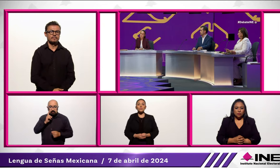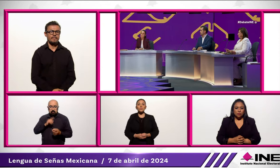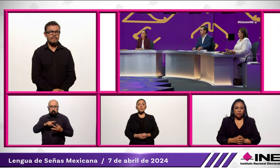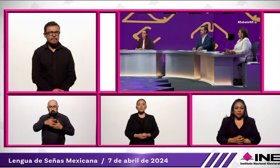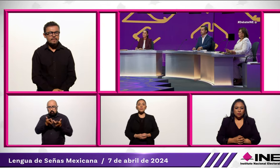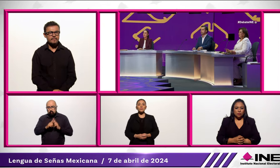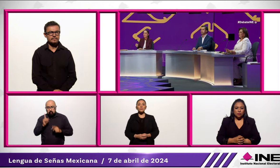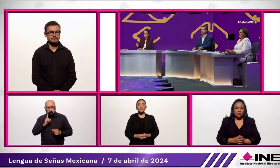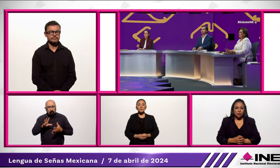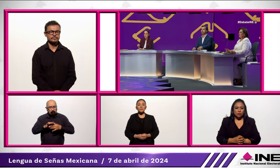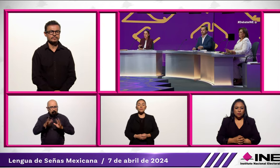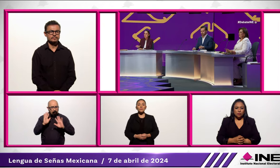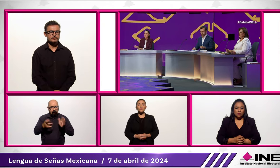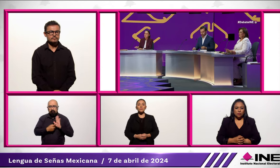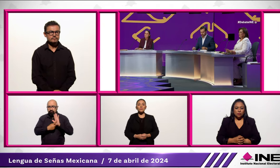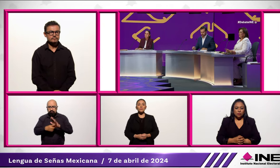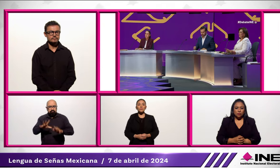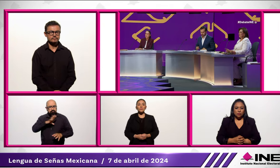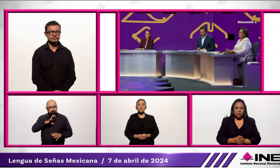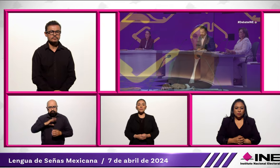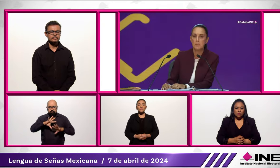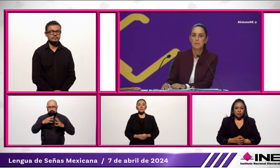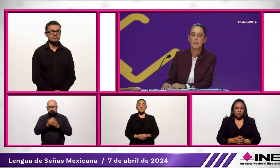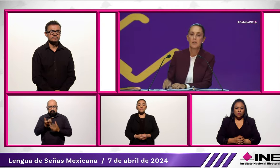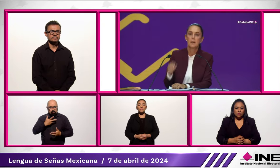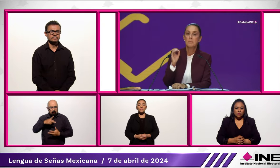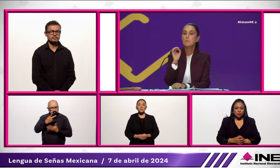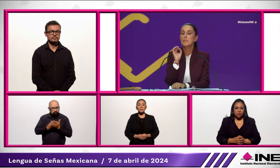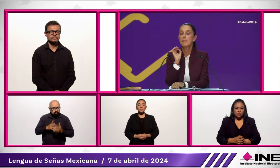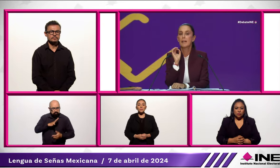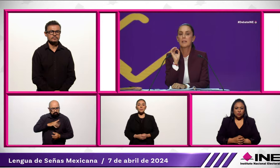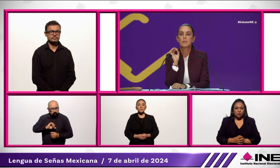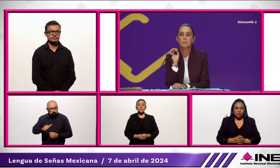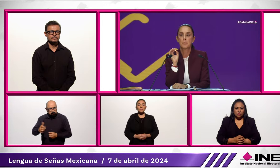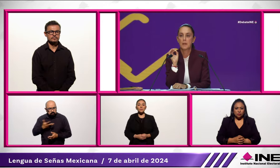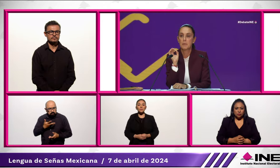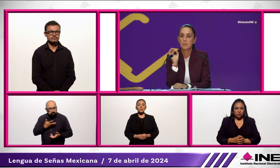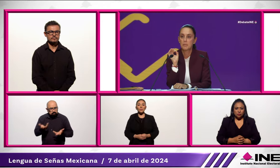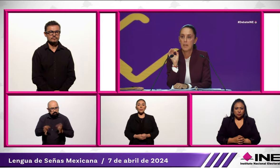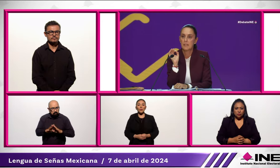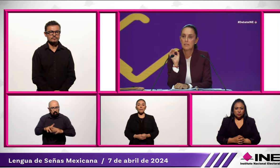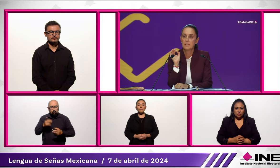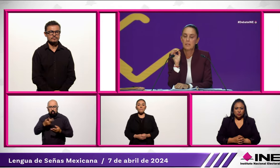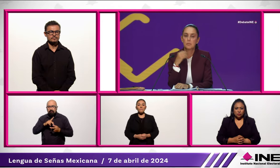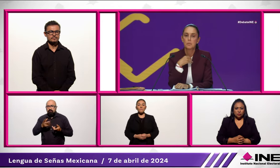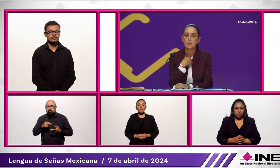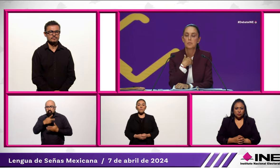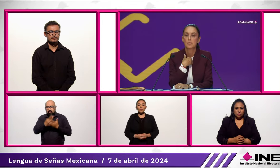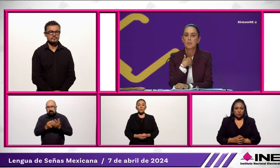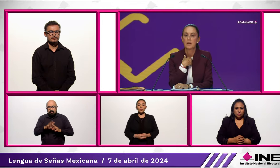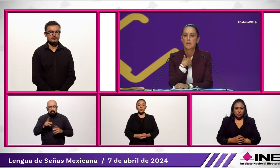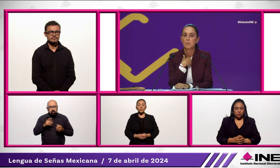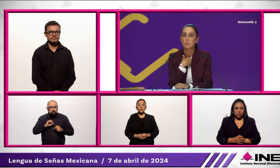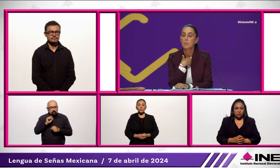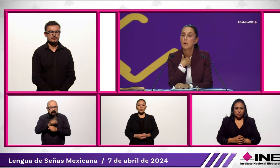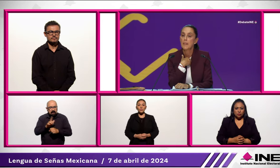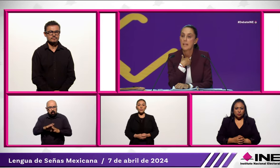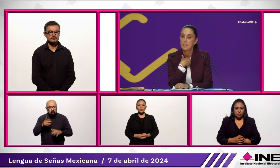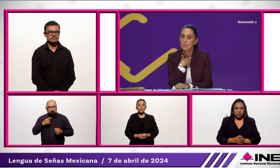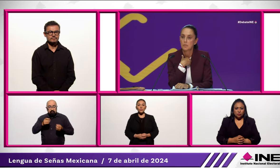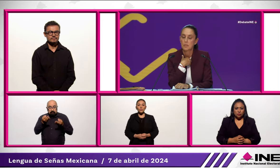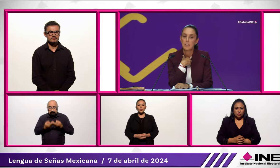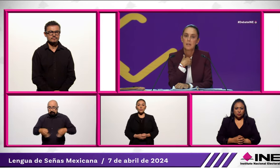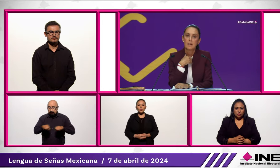he hablado de que hay resultados y tenemos otros programas. Vamos a hablar de los programas sociales, que nosotros los consideramos